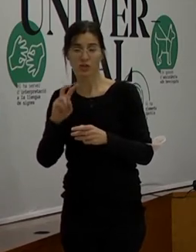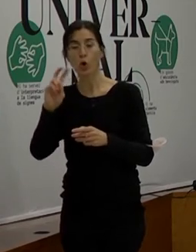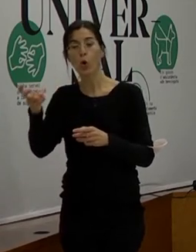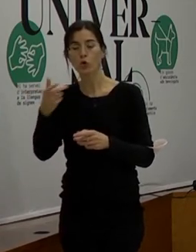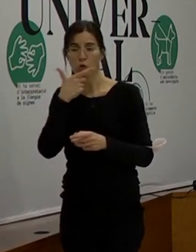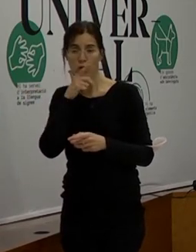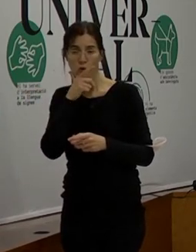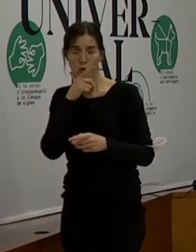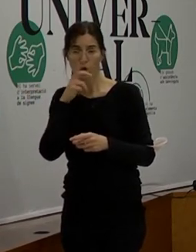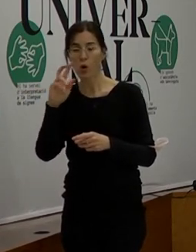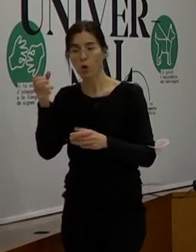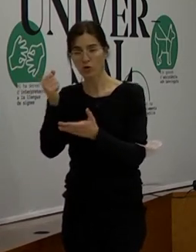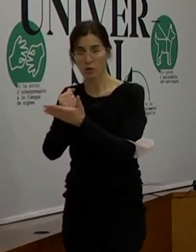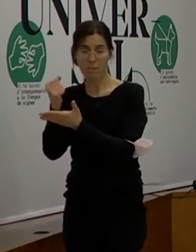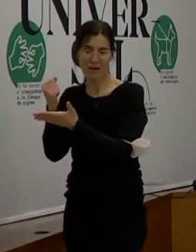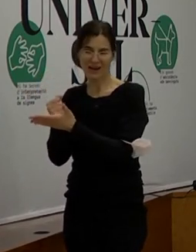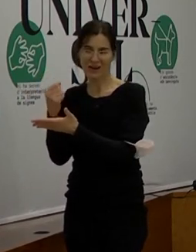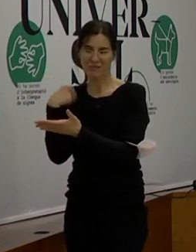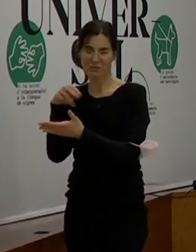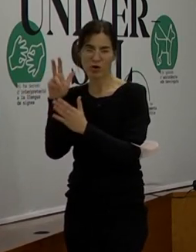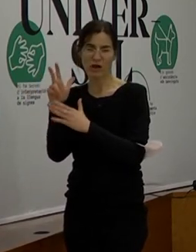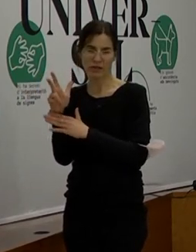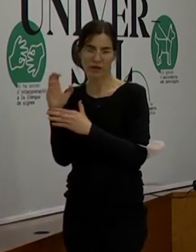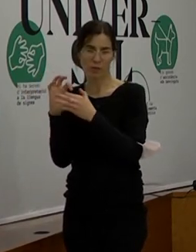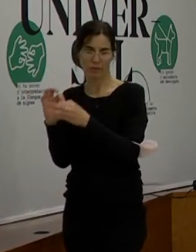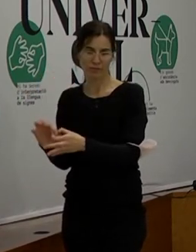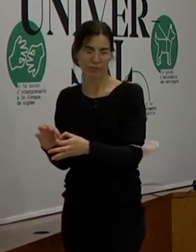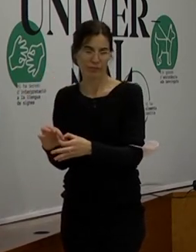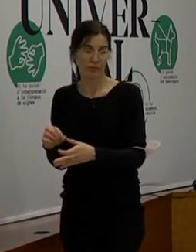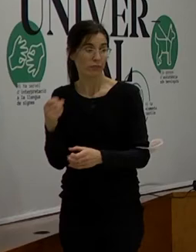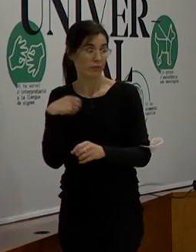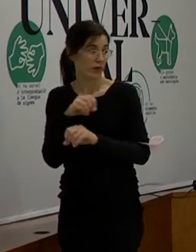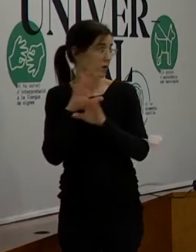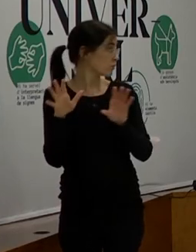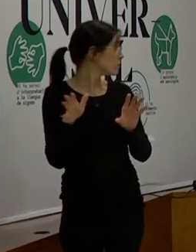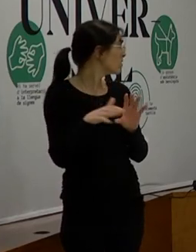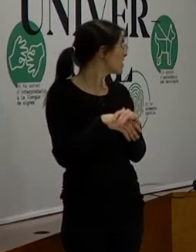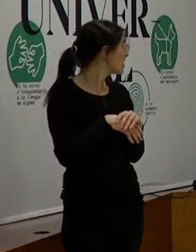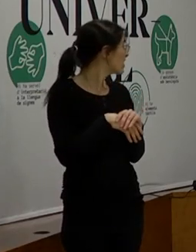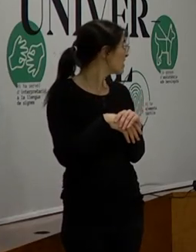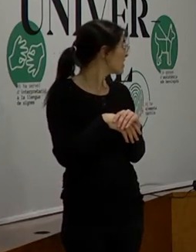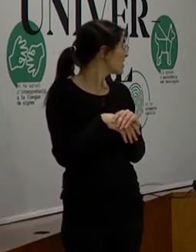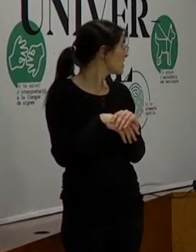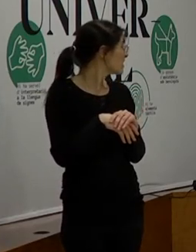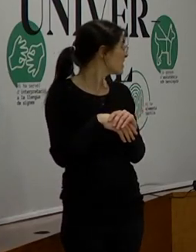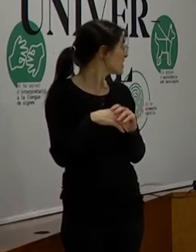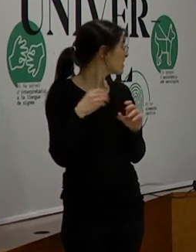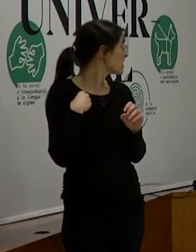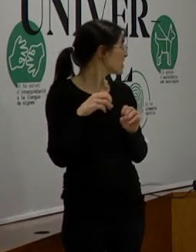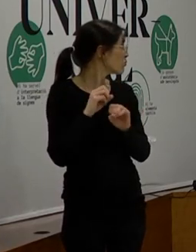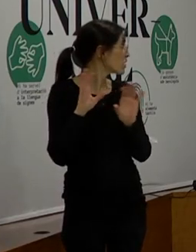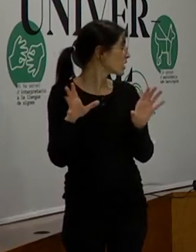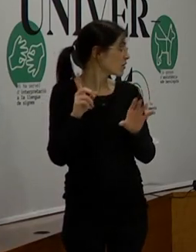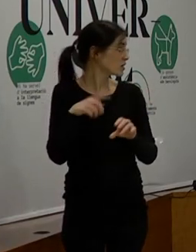altre material, marca Cardedeu. I queda clar? I queda xuli. ¿Vale? Si